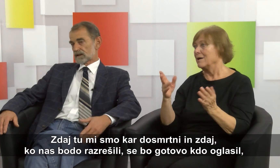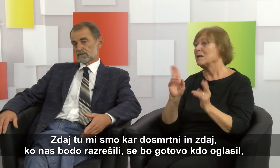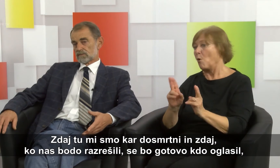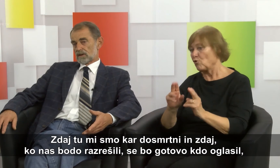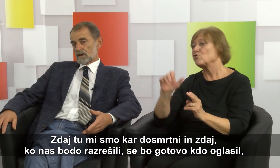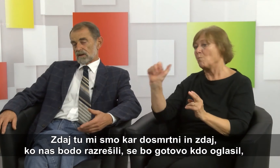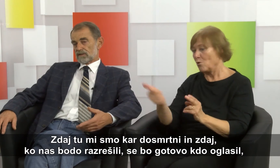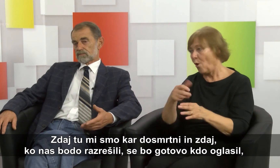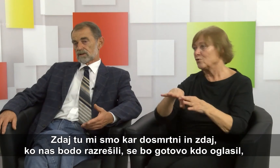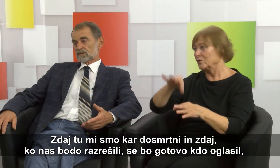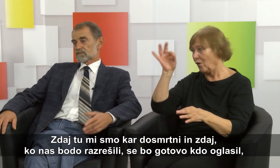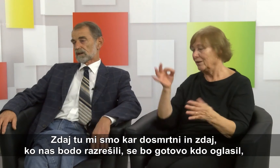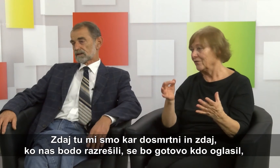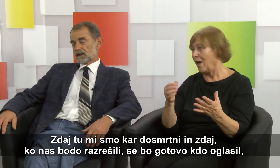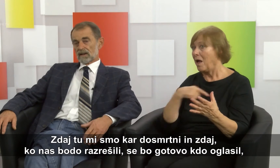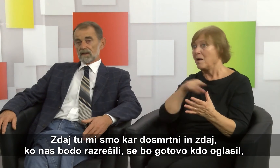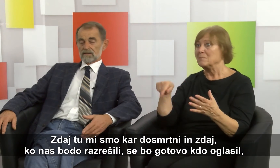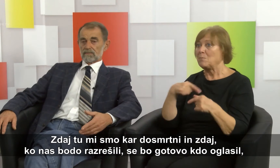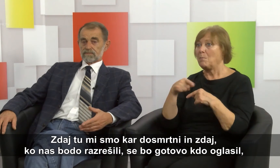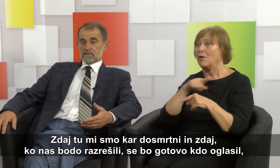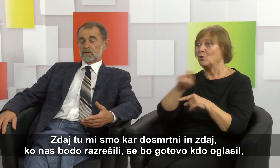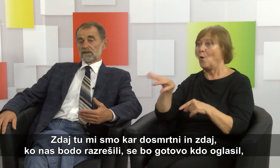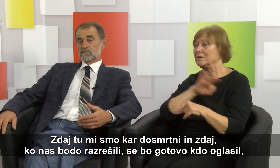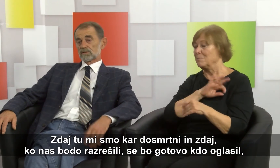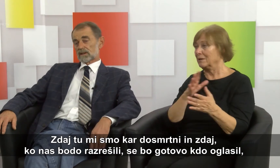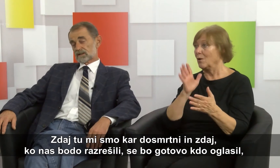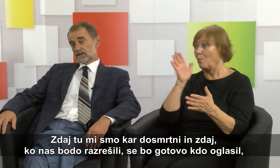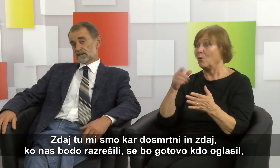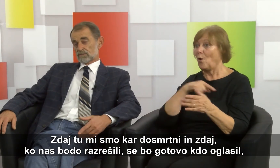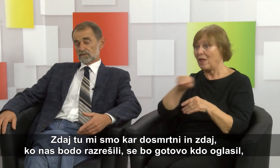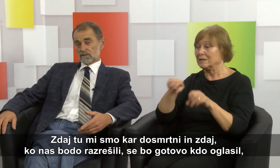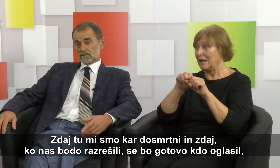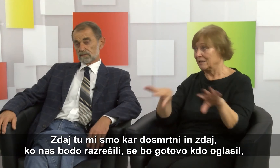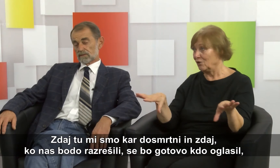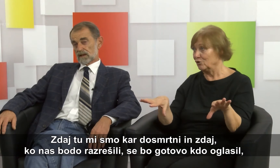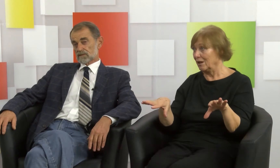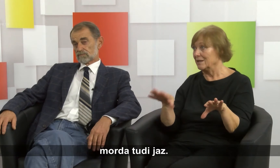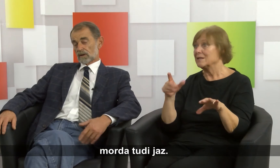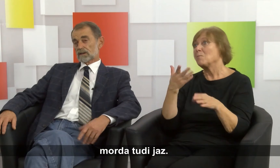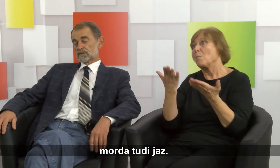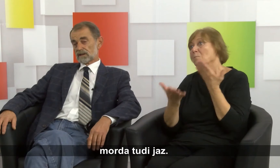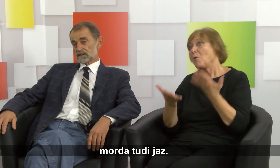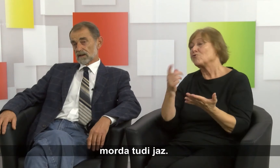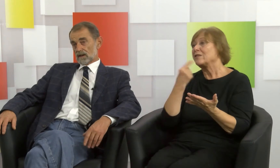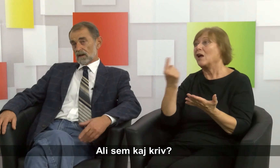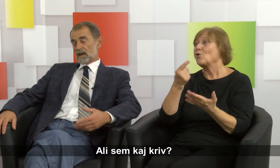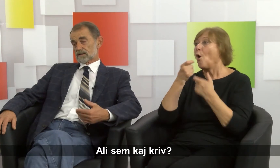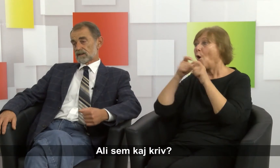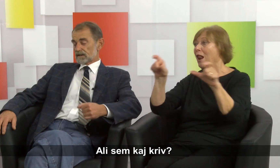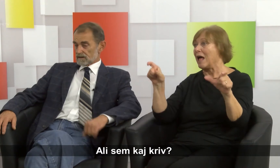tu mi smo kar dosmrtni in zdaj, ko nas bodo razrešili, se bo gotov kdo oglasil, morda tudi jaz, a sem kaj kriv,